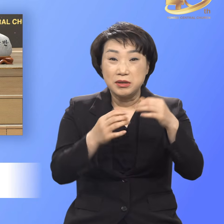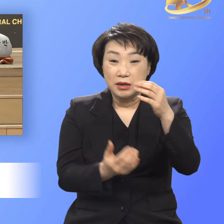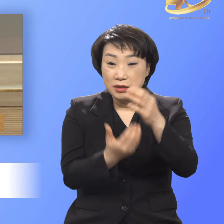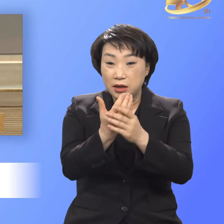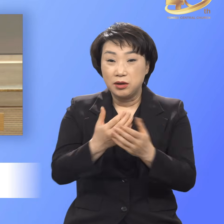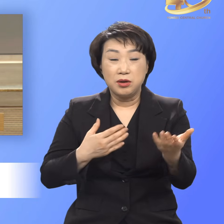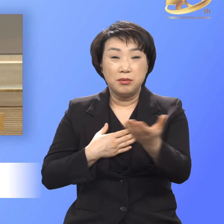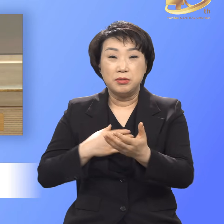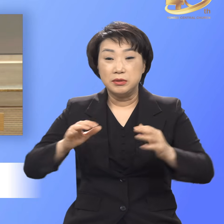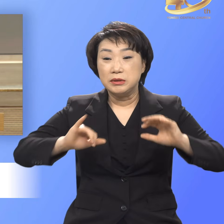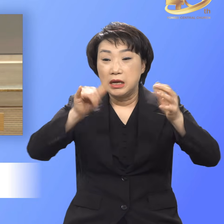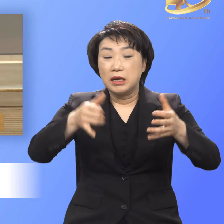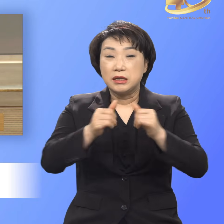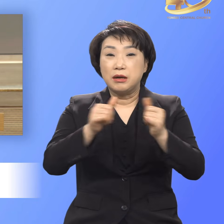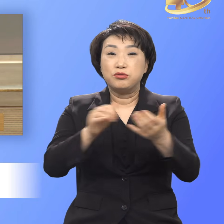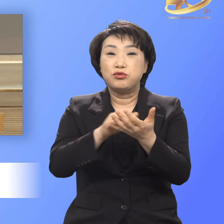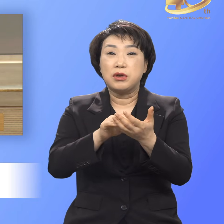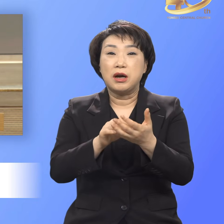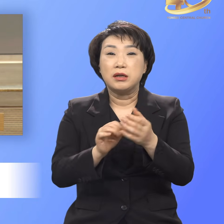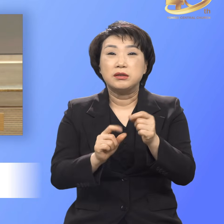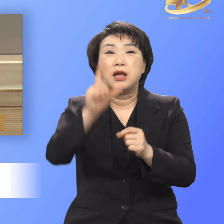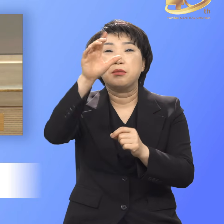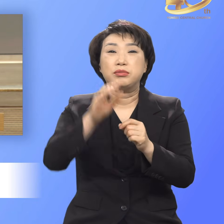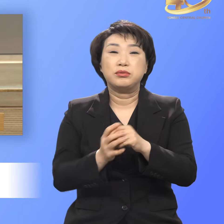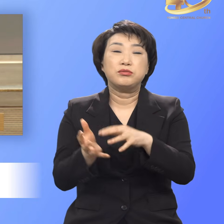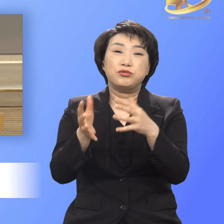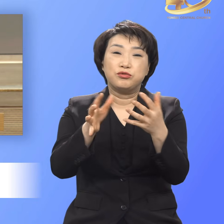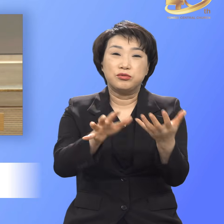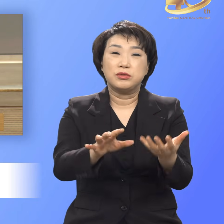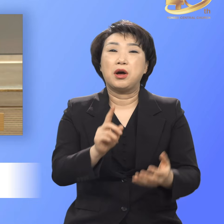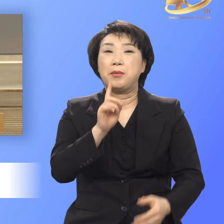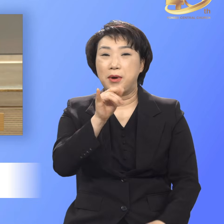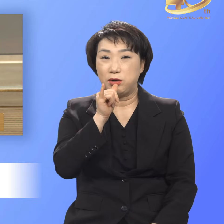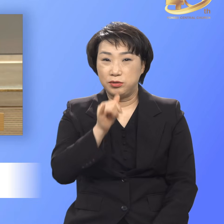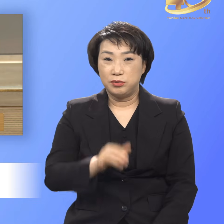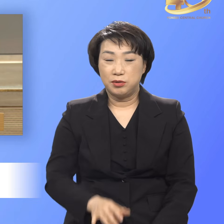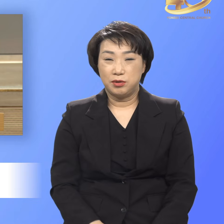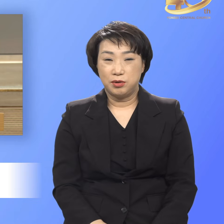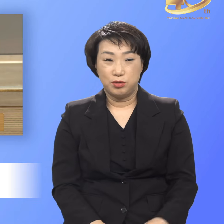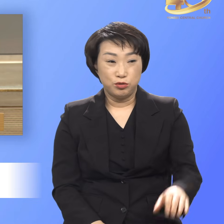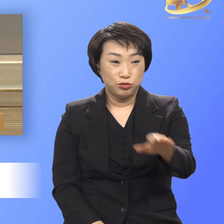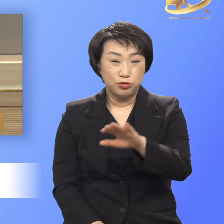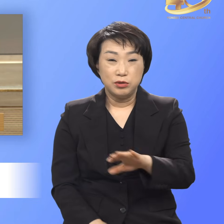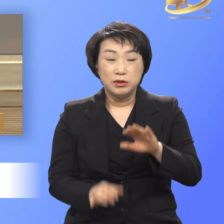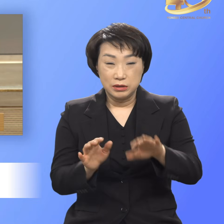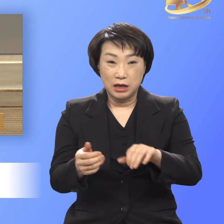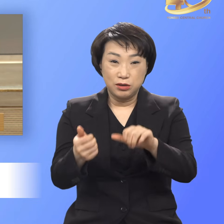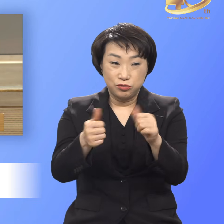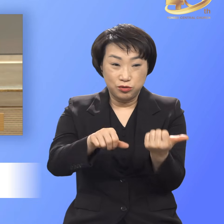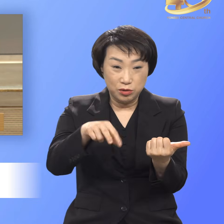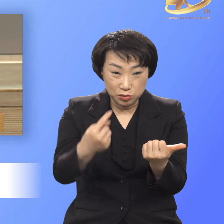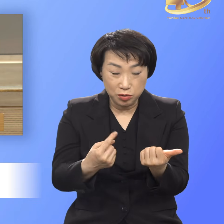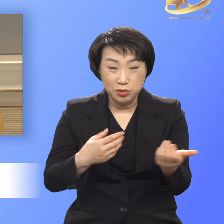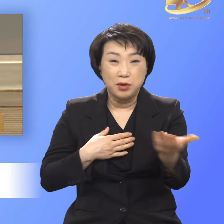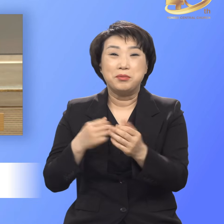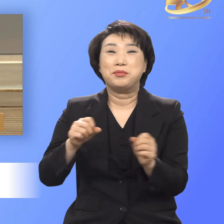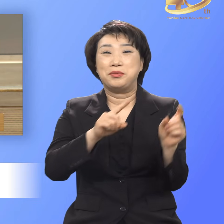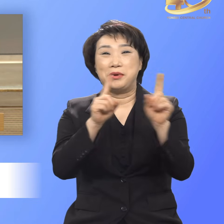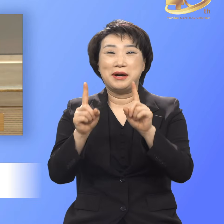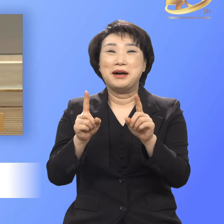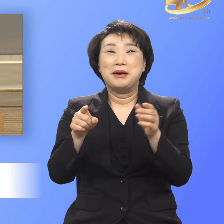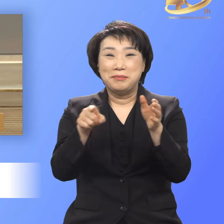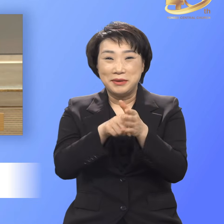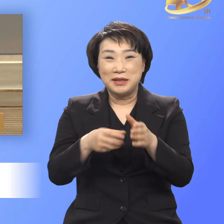나면 세계 인구가 거의 전멸한다고 그랬어요. 우리는 죽을지라도 부활의 믿음